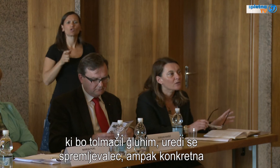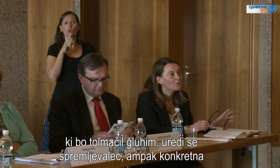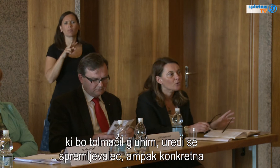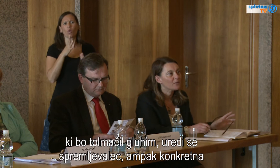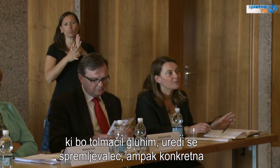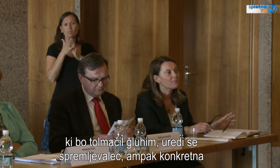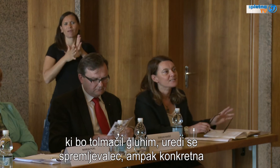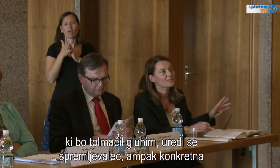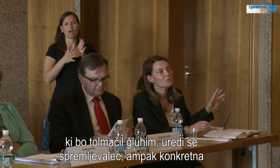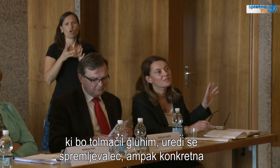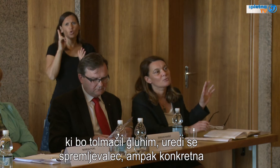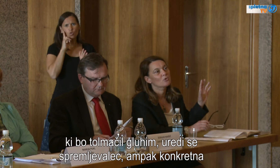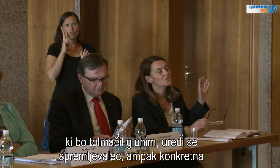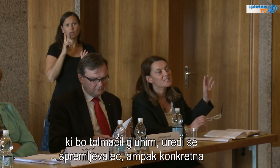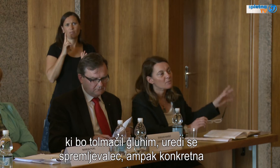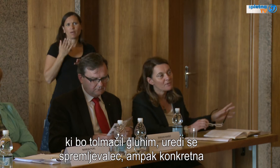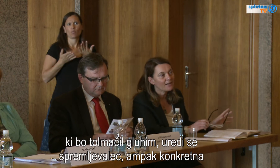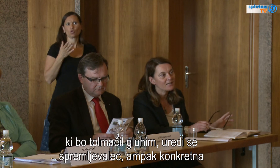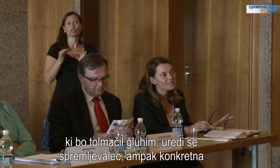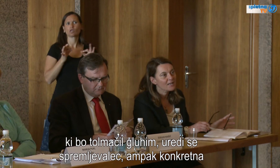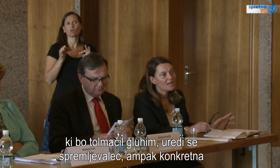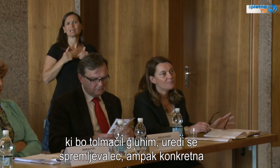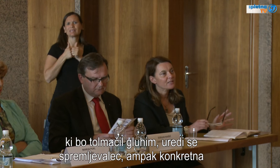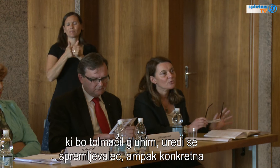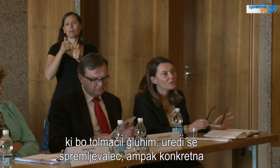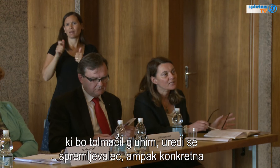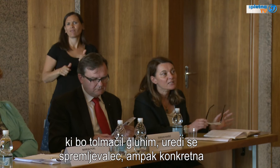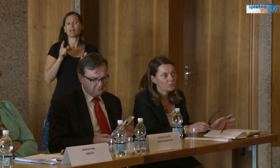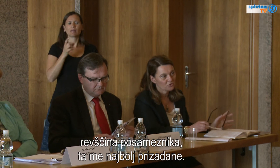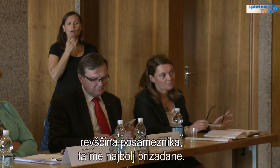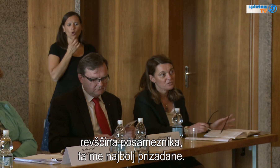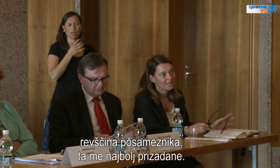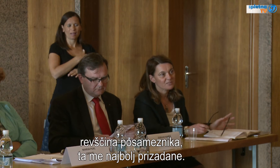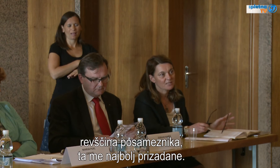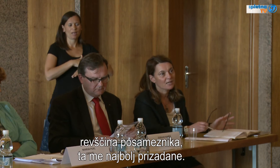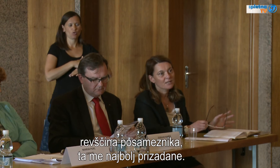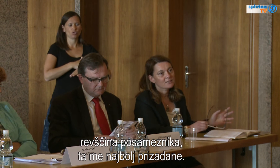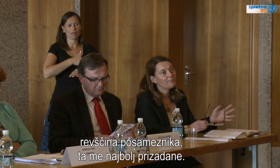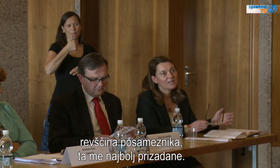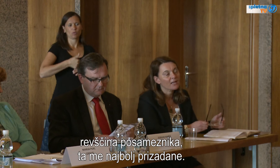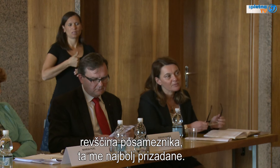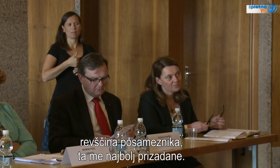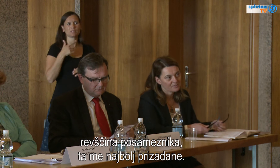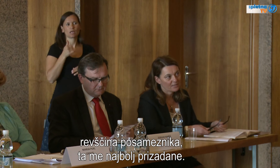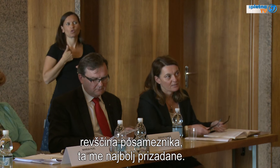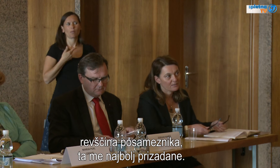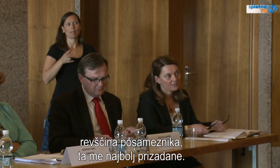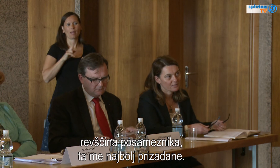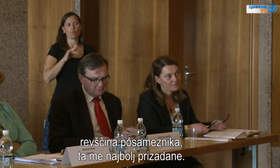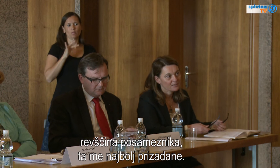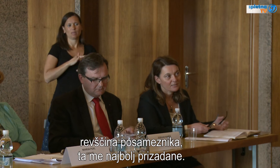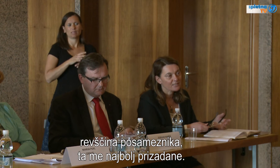prevajal gluhonemim, pa se uredi mogoče nek spremljevalec, ampak ta konkretna revščina posameznika, ta mene najbolj